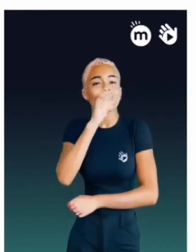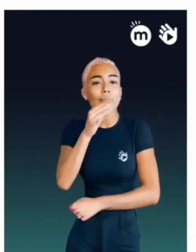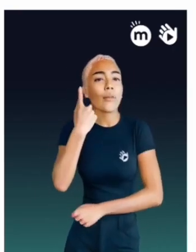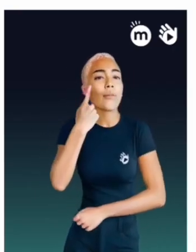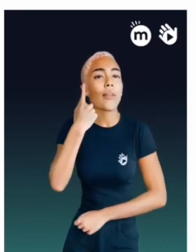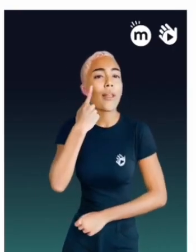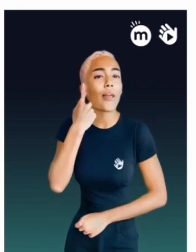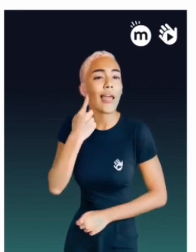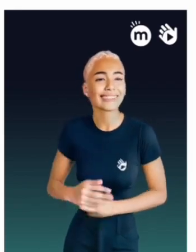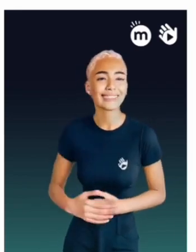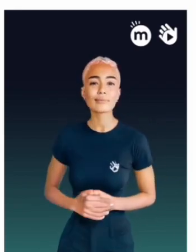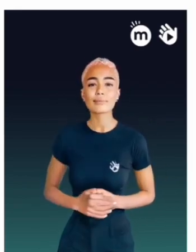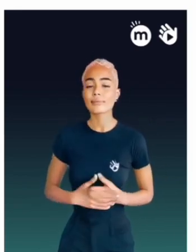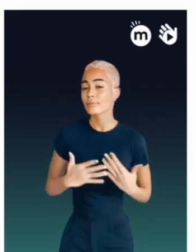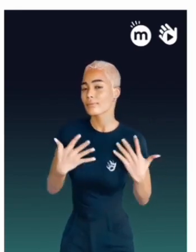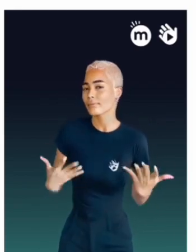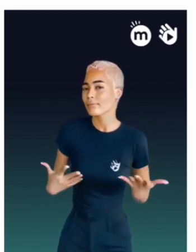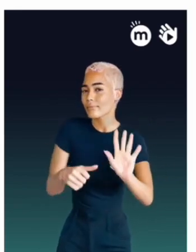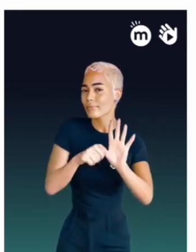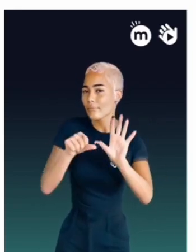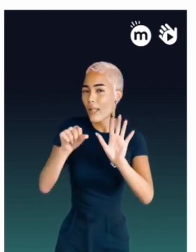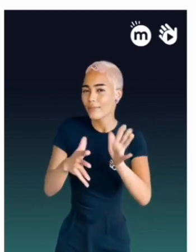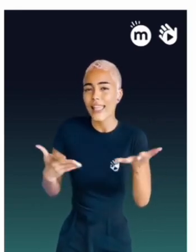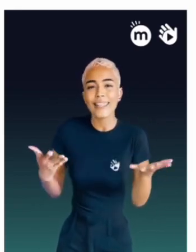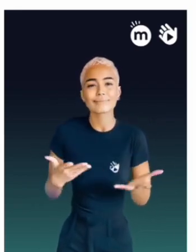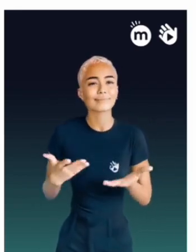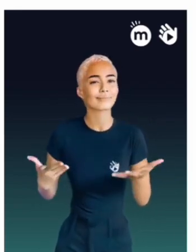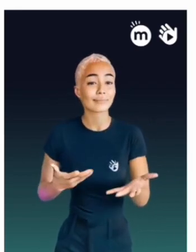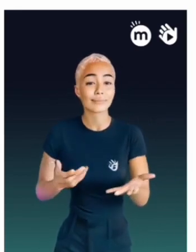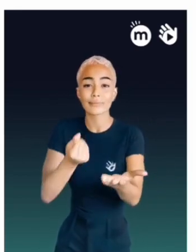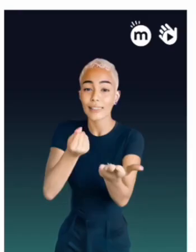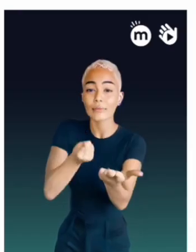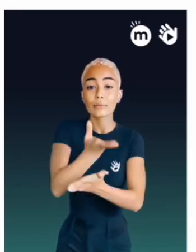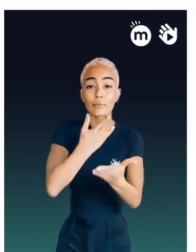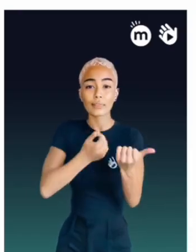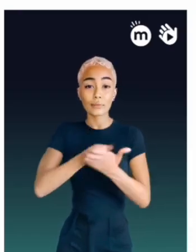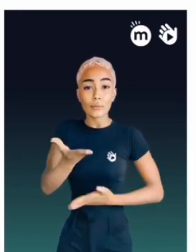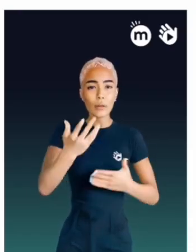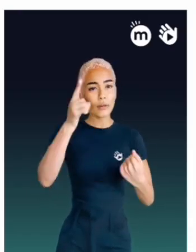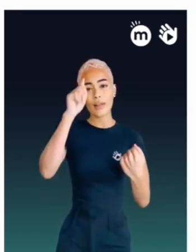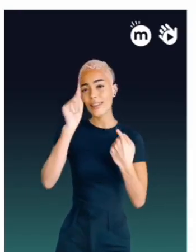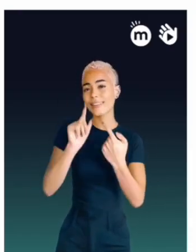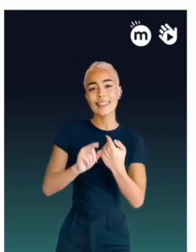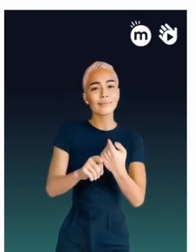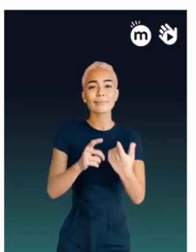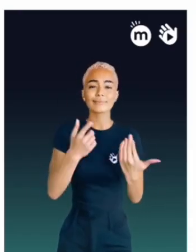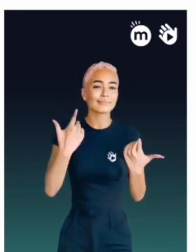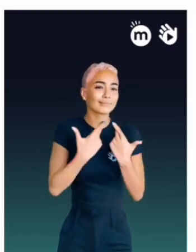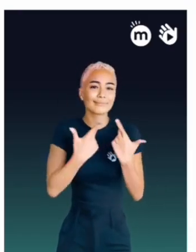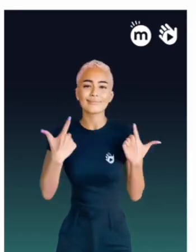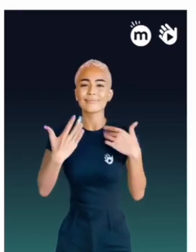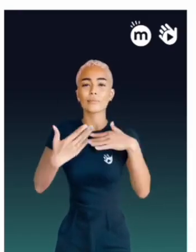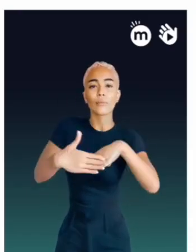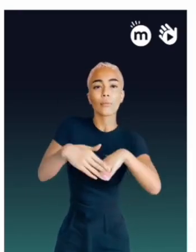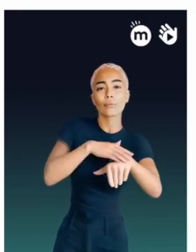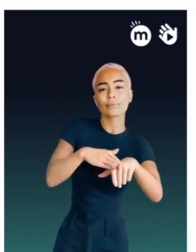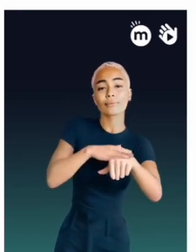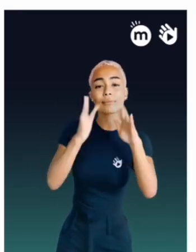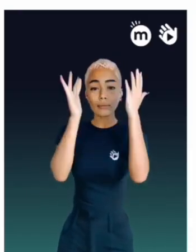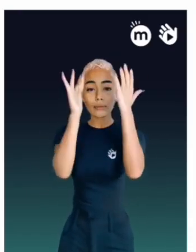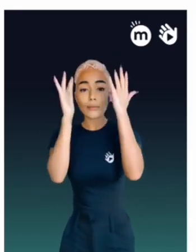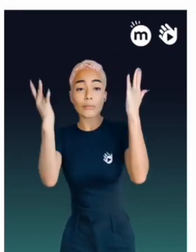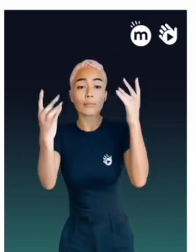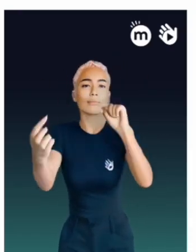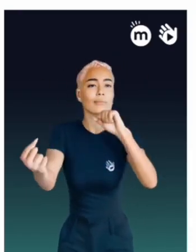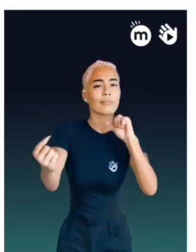un journal pour les personnes sourdes et malentendantes, un journal en langue des signes. Et vraiment, quand j'ai vu